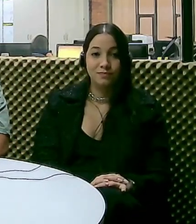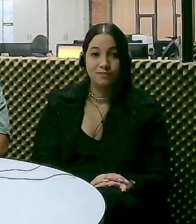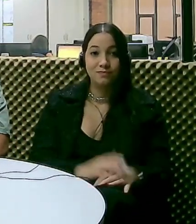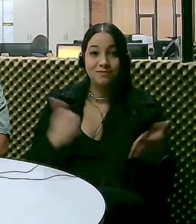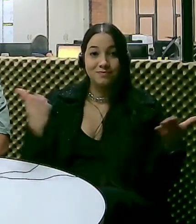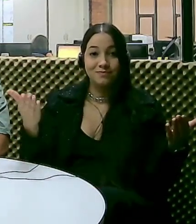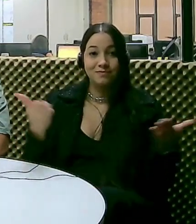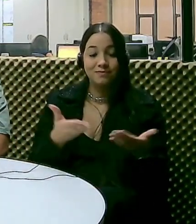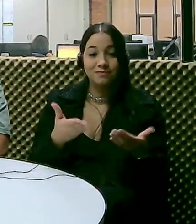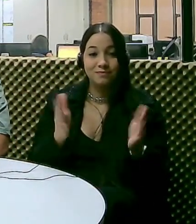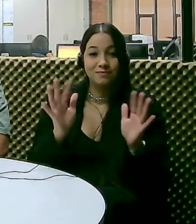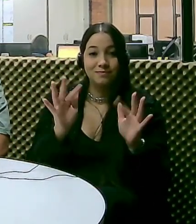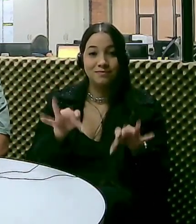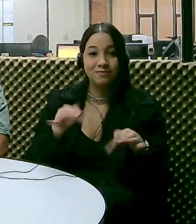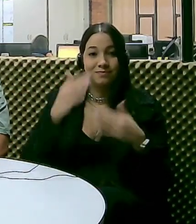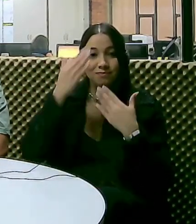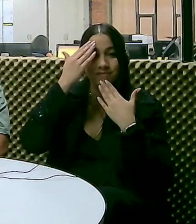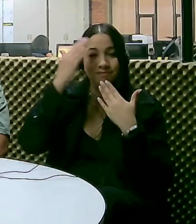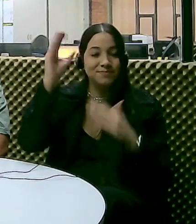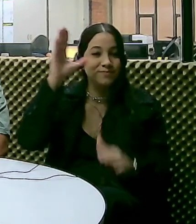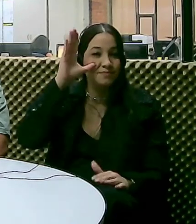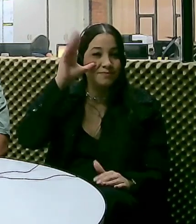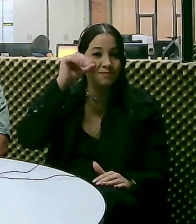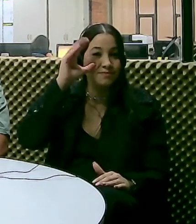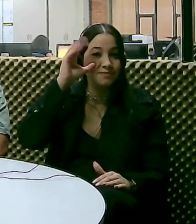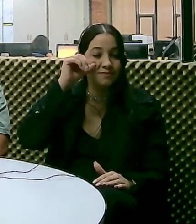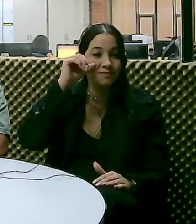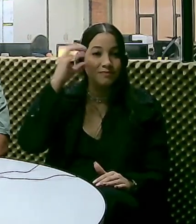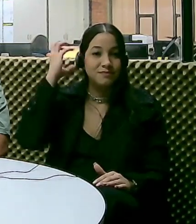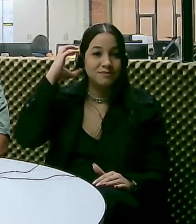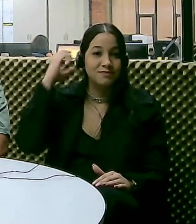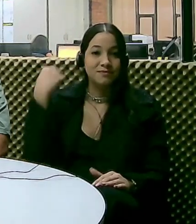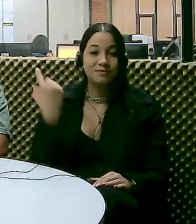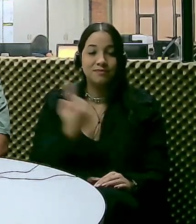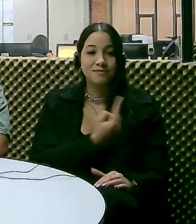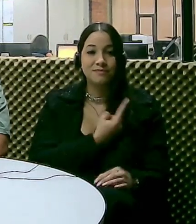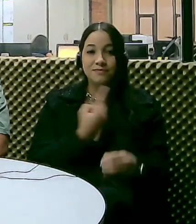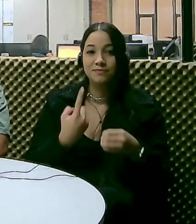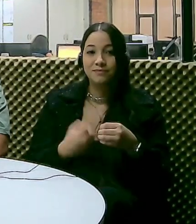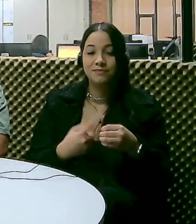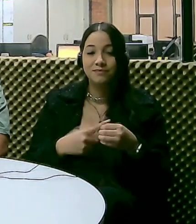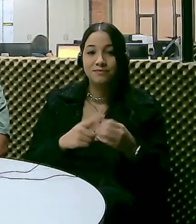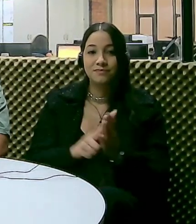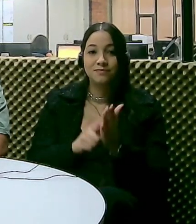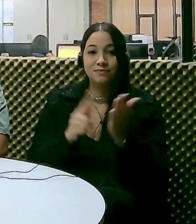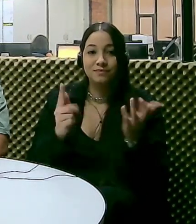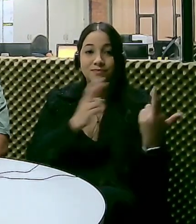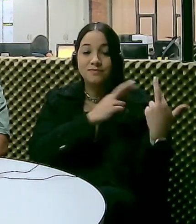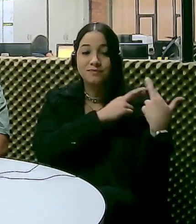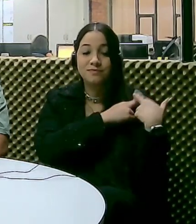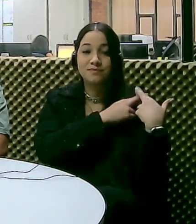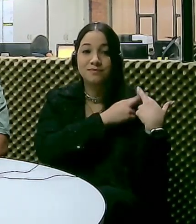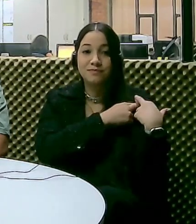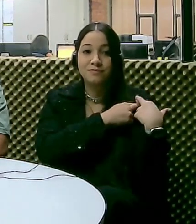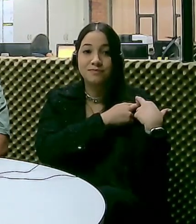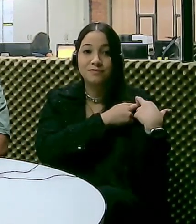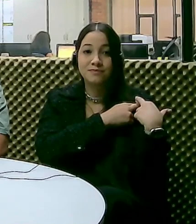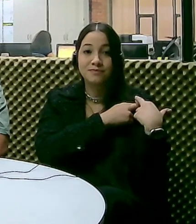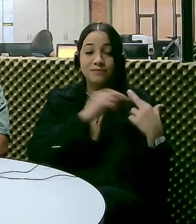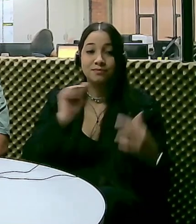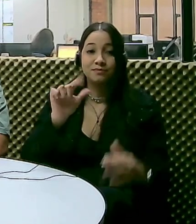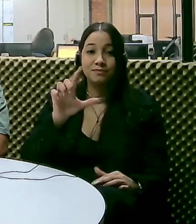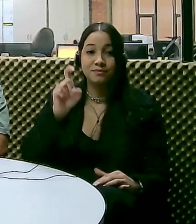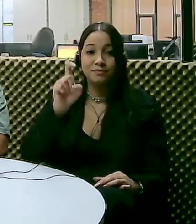A edição de hoje fica por aqui. Obrigado pela sua audiência. Rádio Nossa Cidade. Jornalista responsável pela edição,